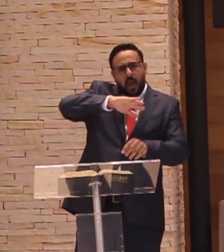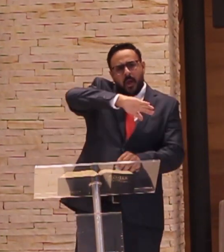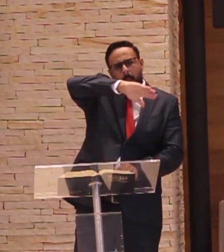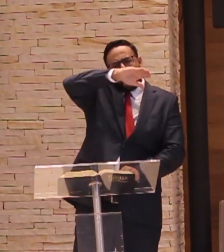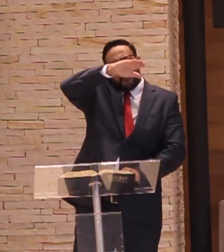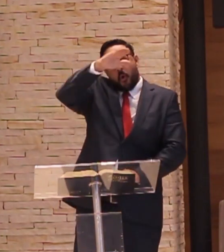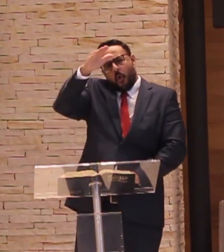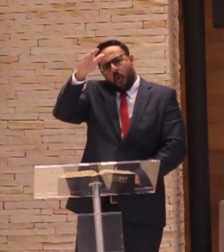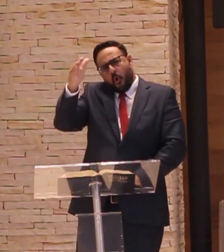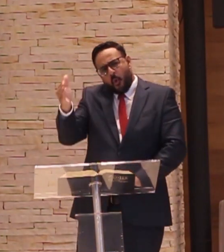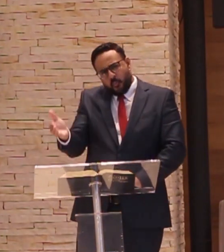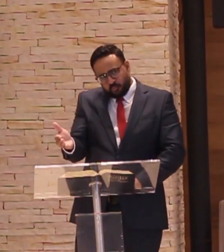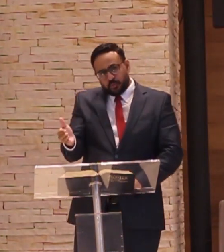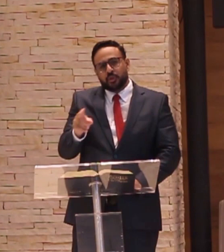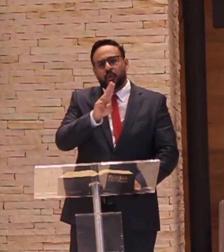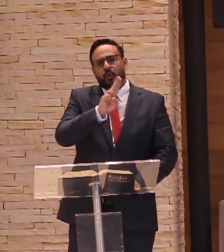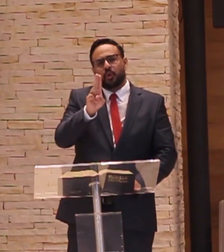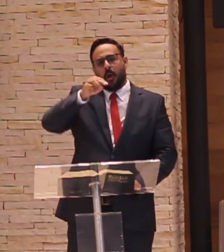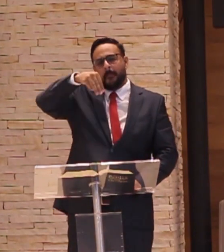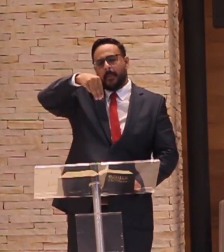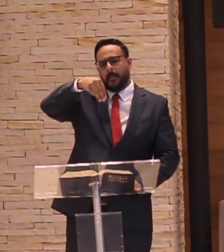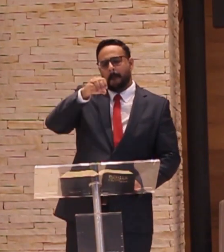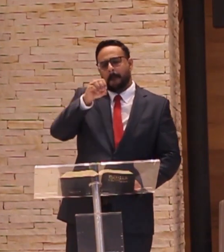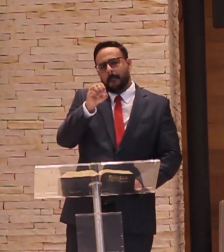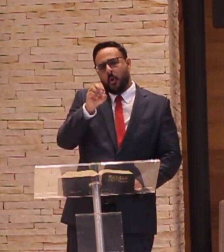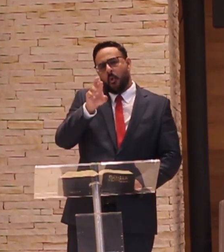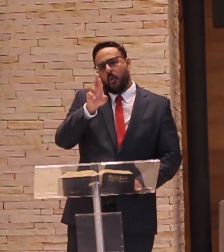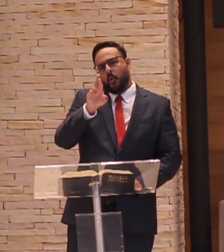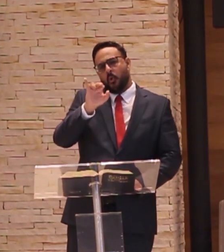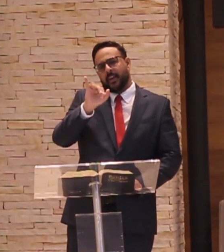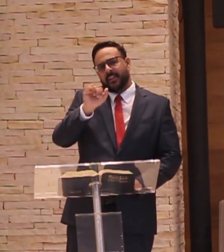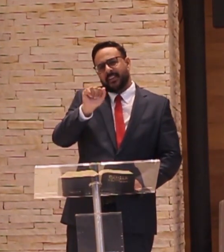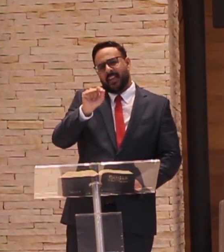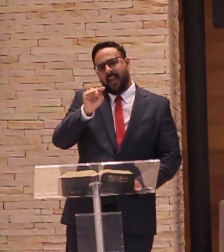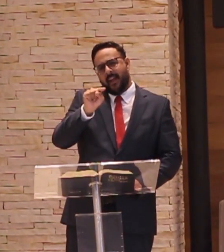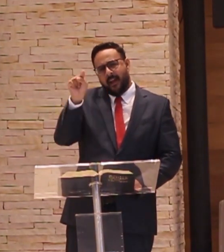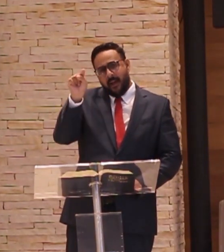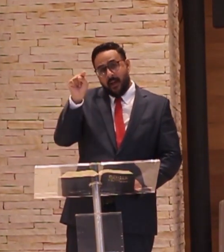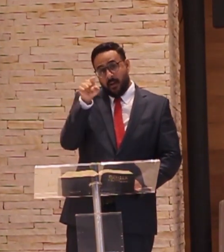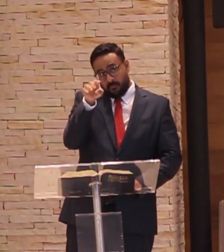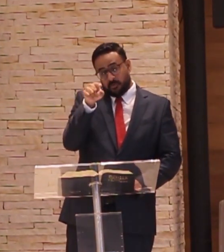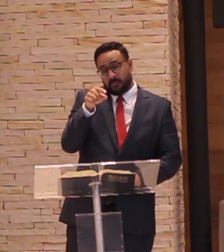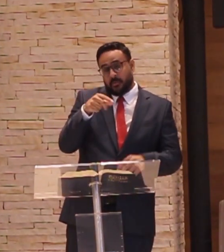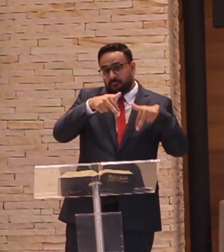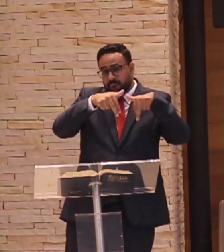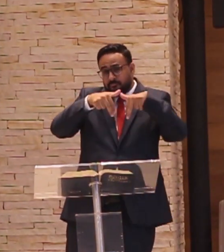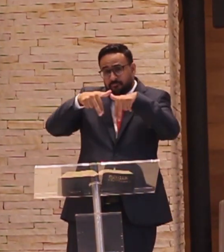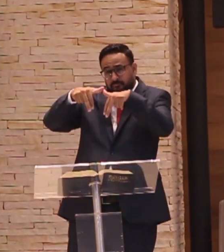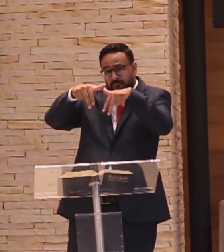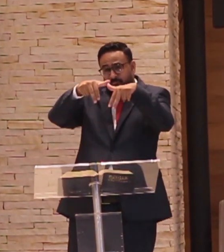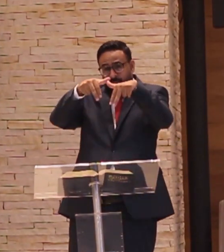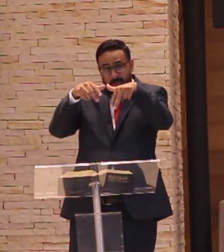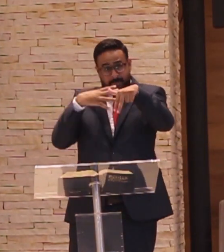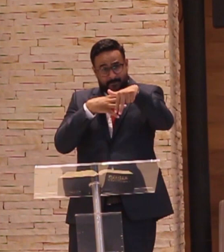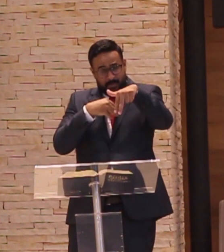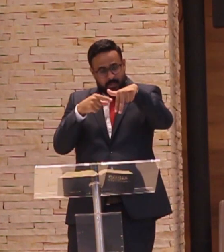caminhem até um lugar, a um monte de nome Moriá, e vocês vão até o